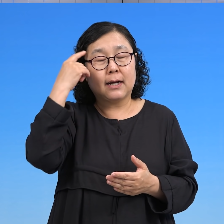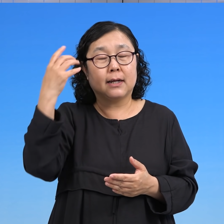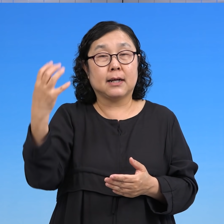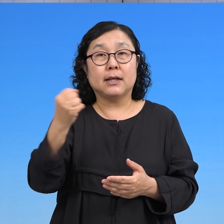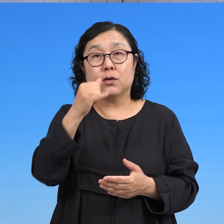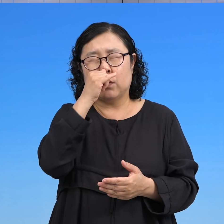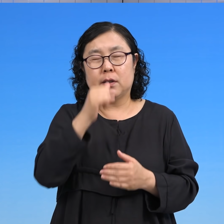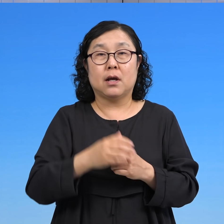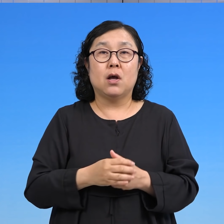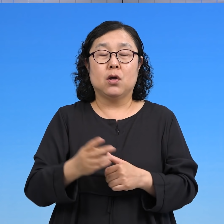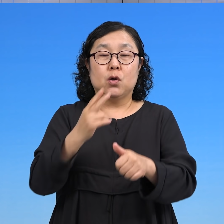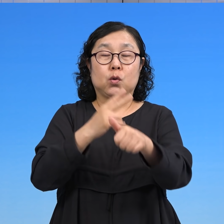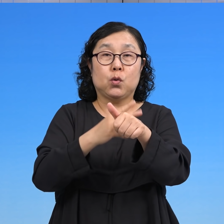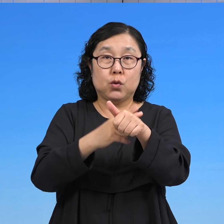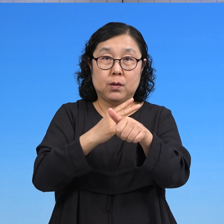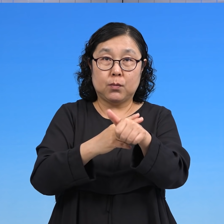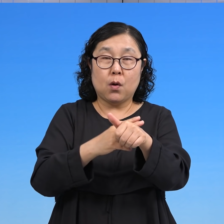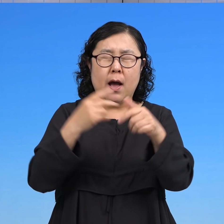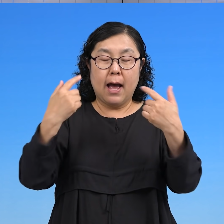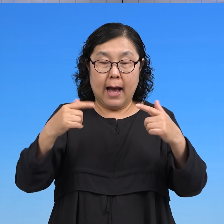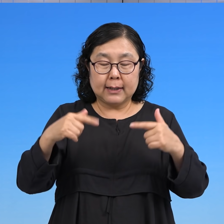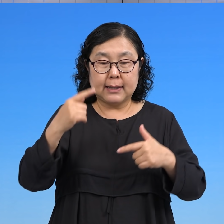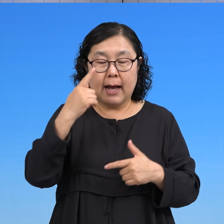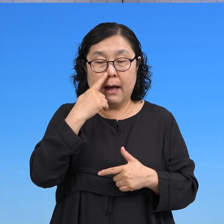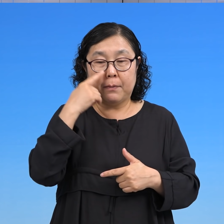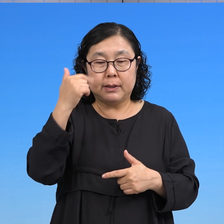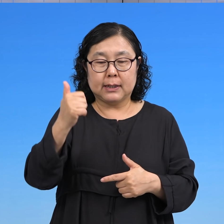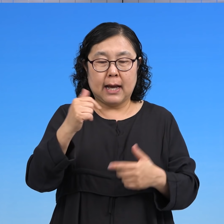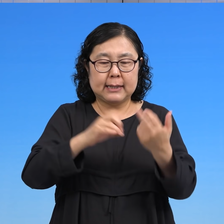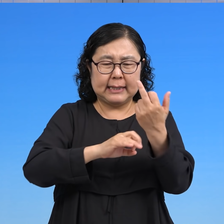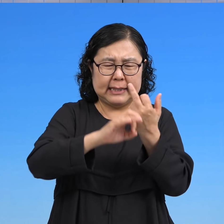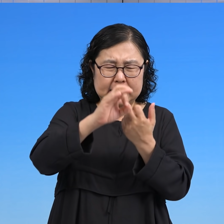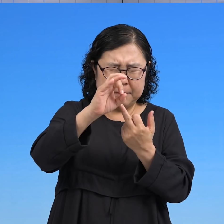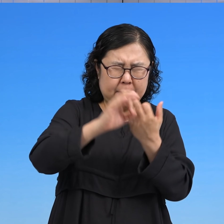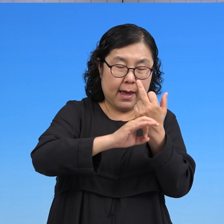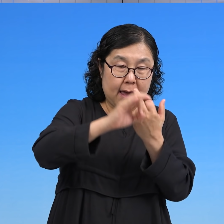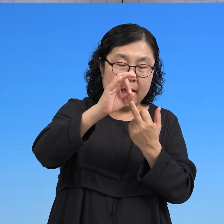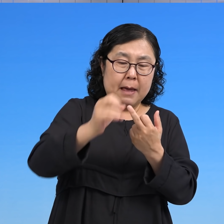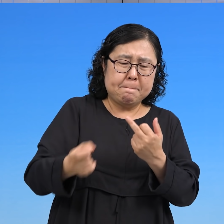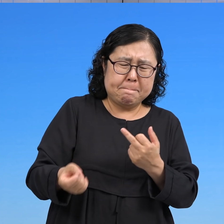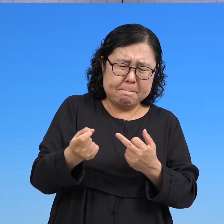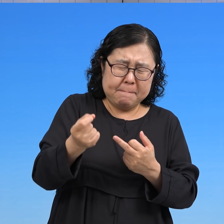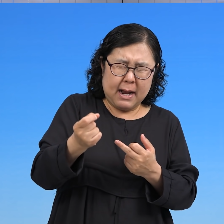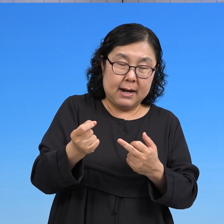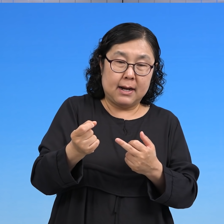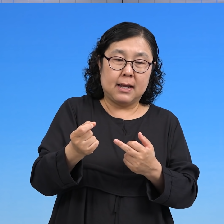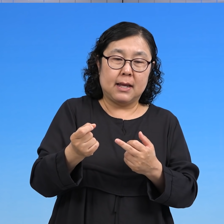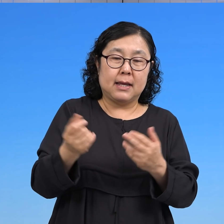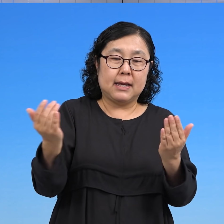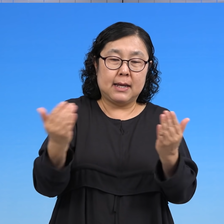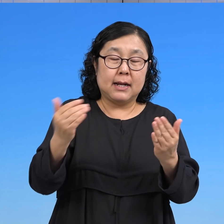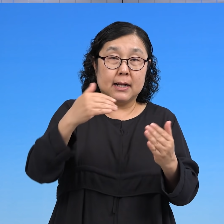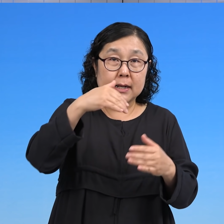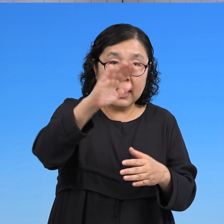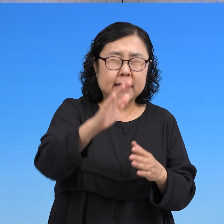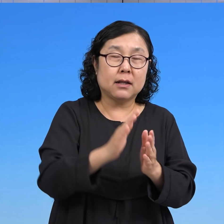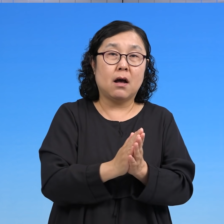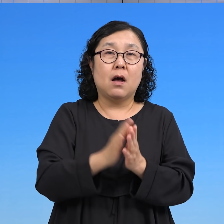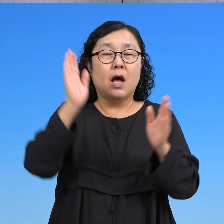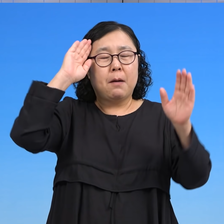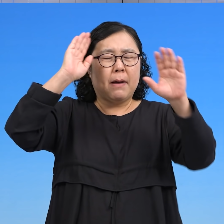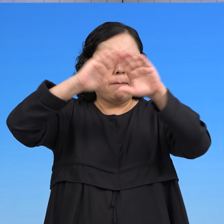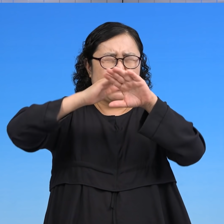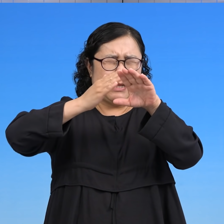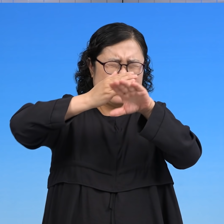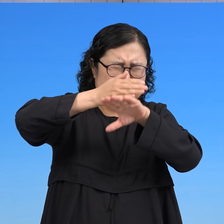이제 자기 이야기를 하는데요, 그 교수님도 늘 아버지가 아침 일찍 집을 나가서 밤 늦게까지